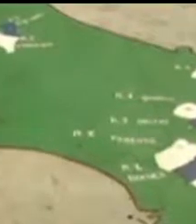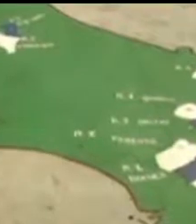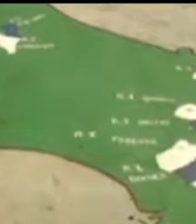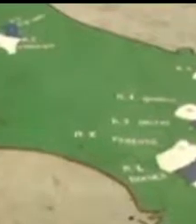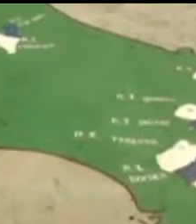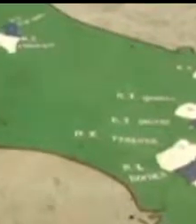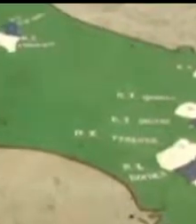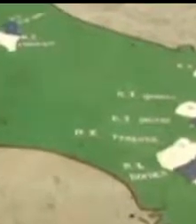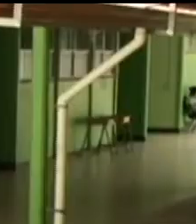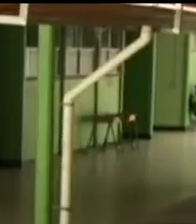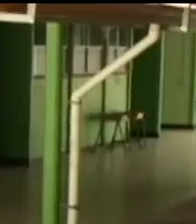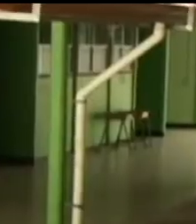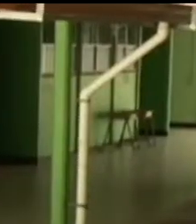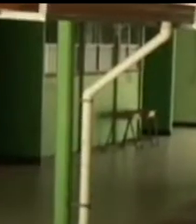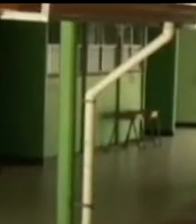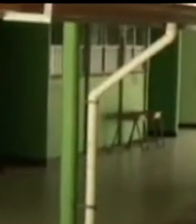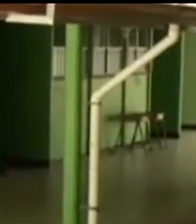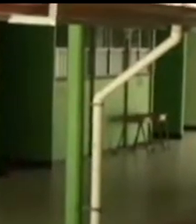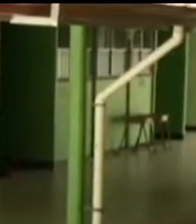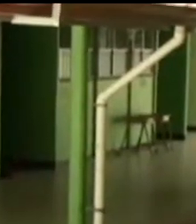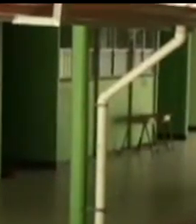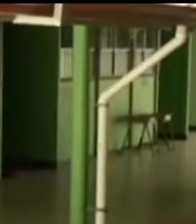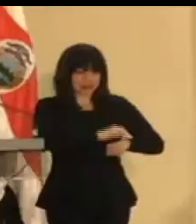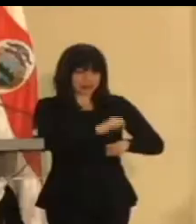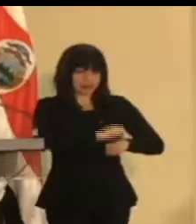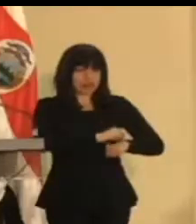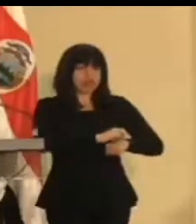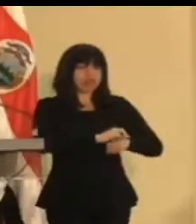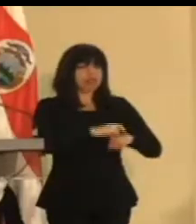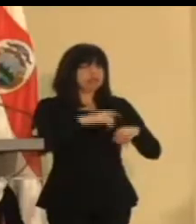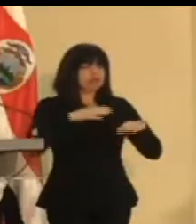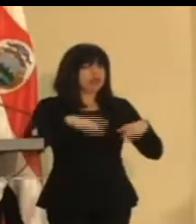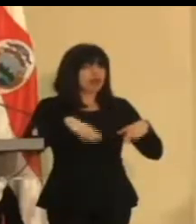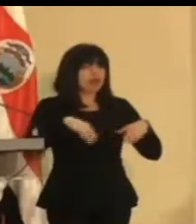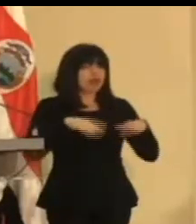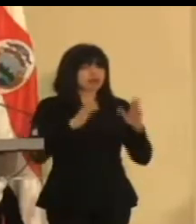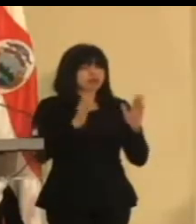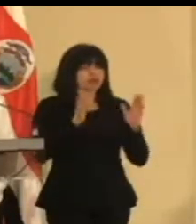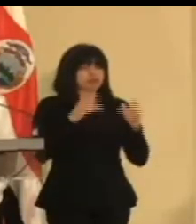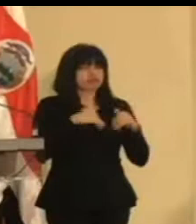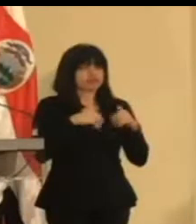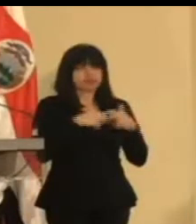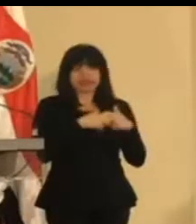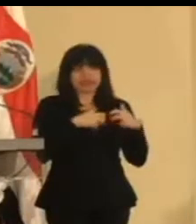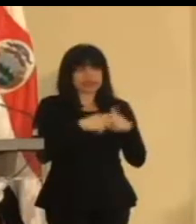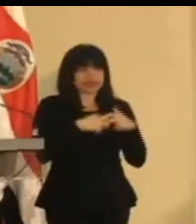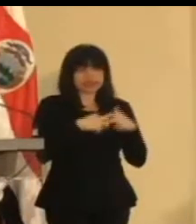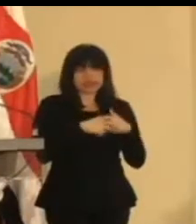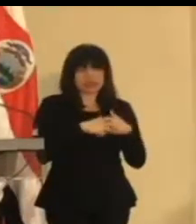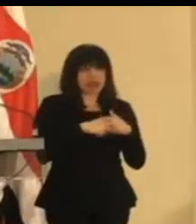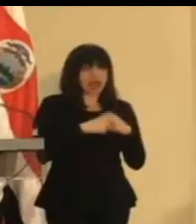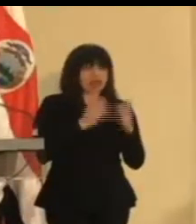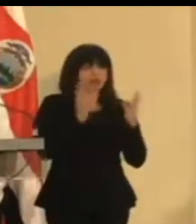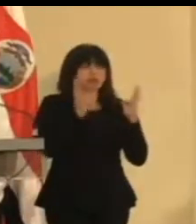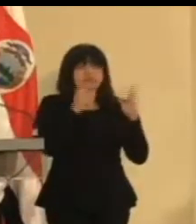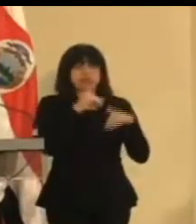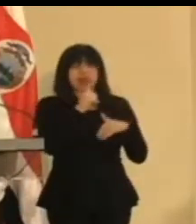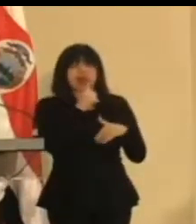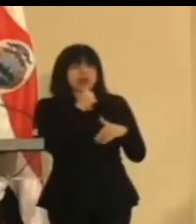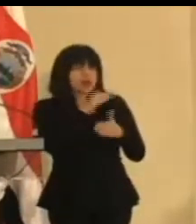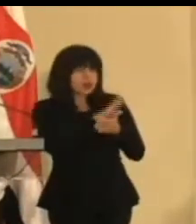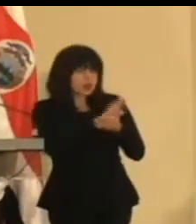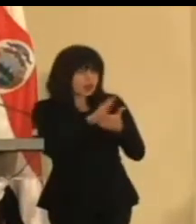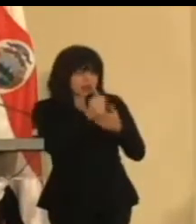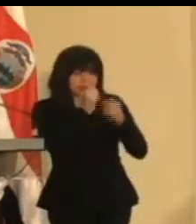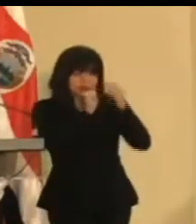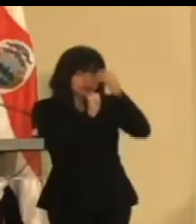bibliotecaria, donde en ese momento no había electricidad, no había agua